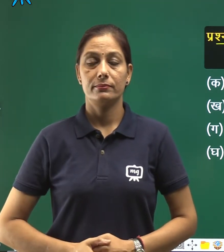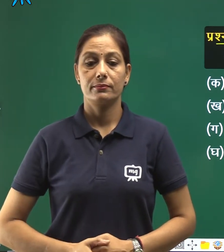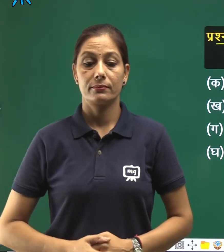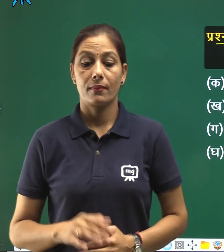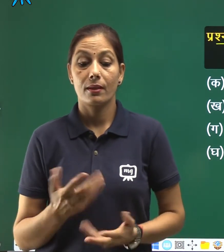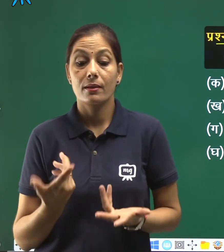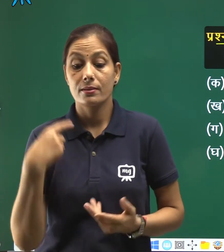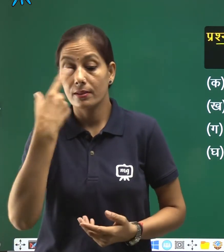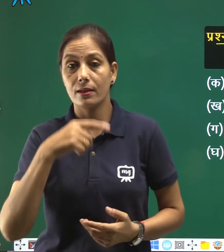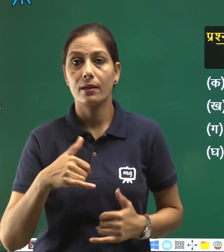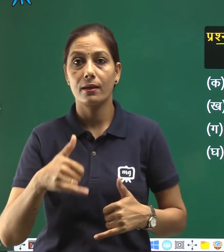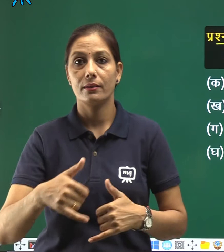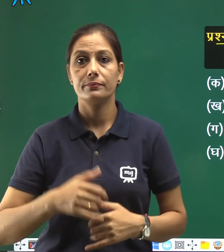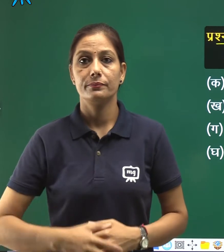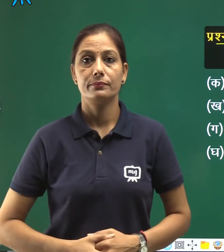किसने लगाया?